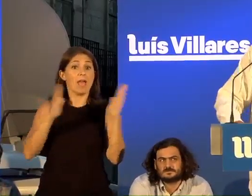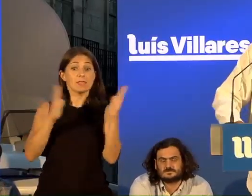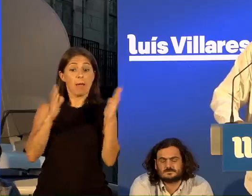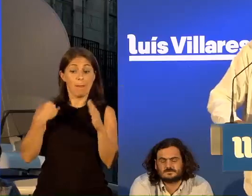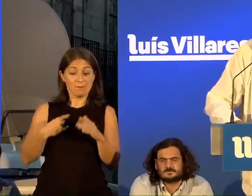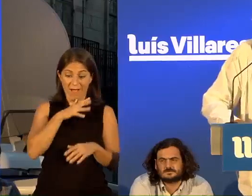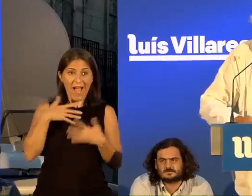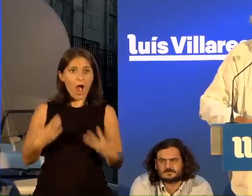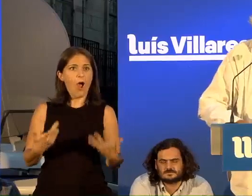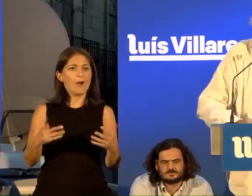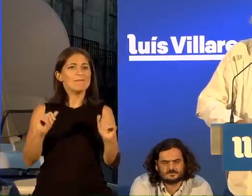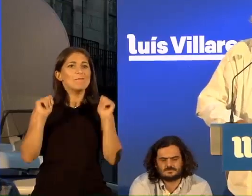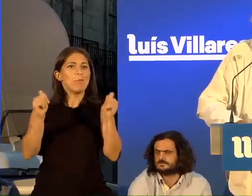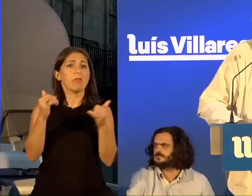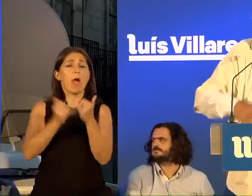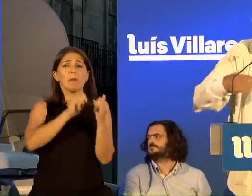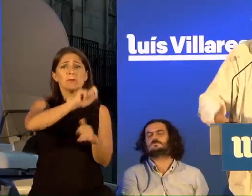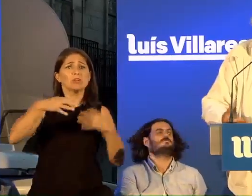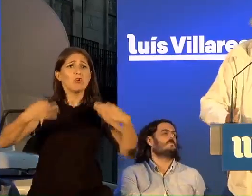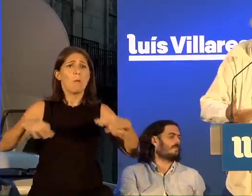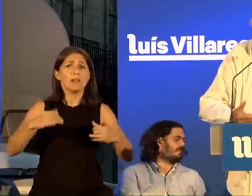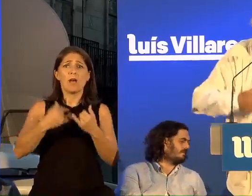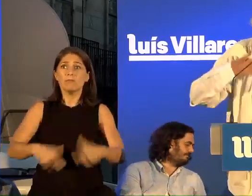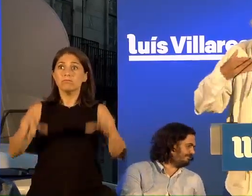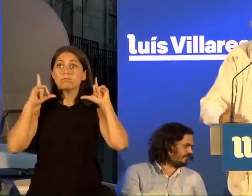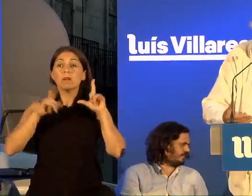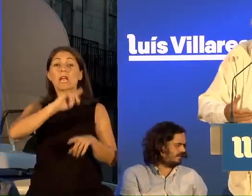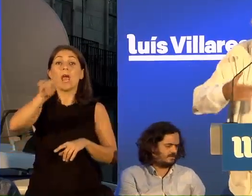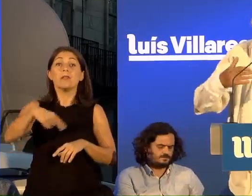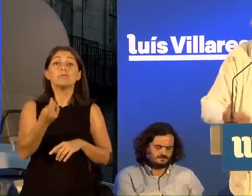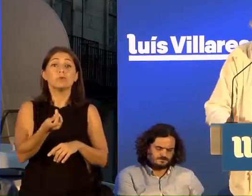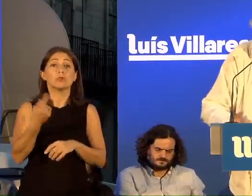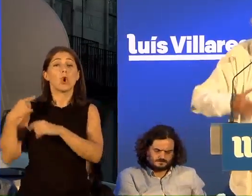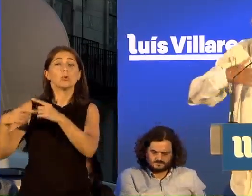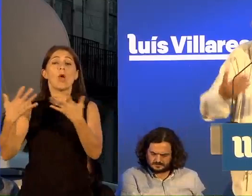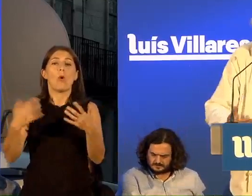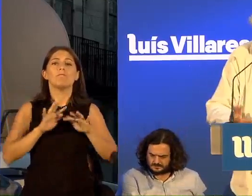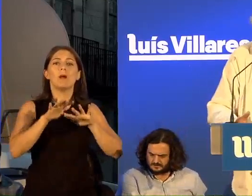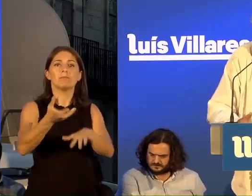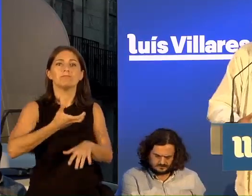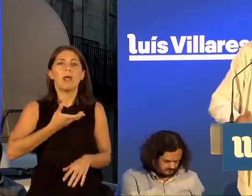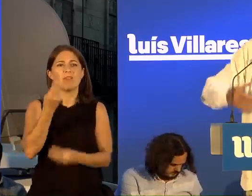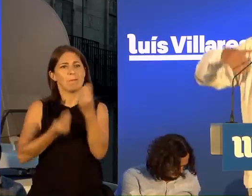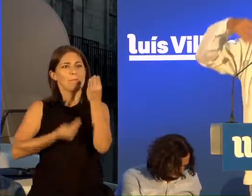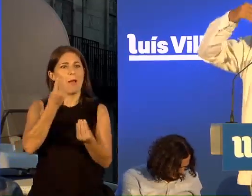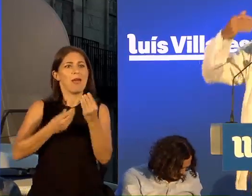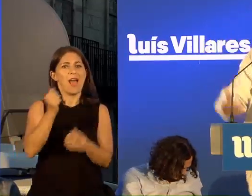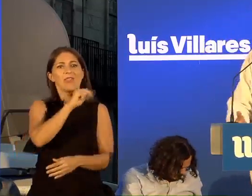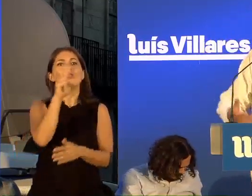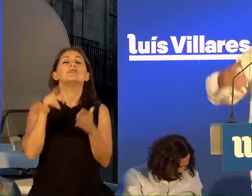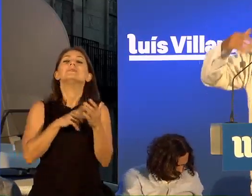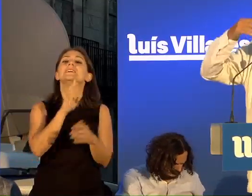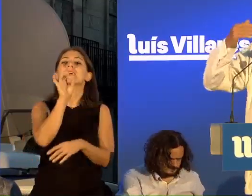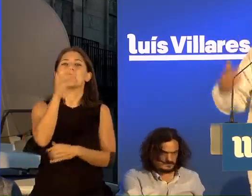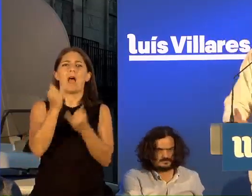en que o protagonismo dos cidadáns do común desembocou no que foron as mareas municipais, a primavera de 2015, a primavera